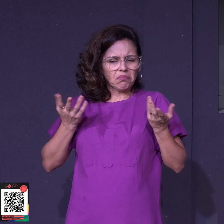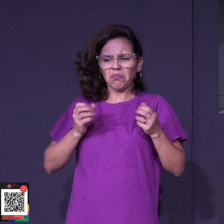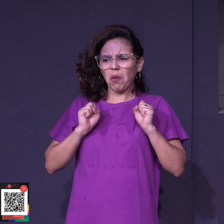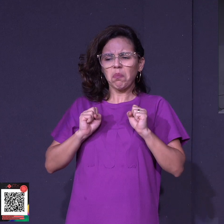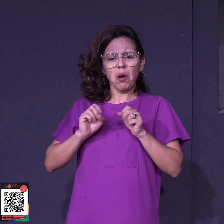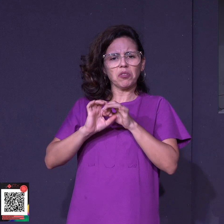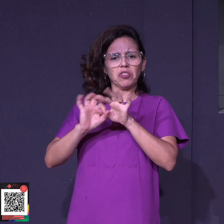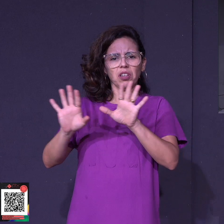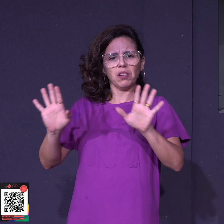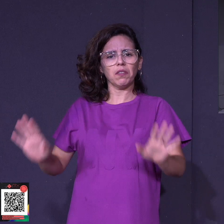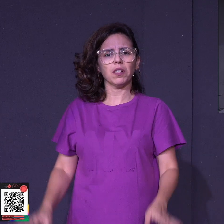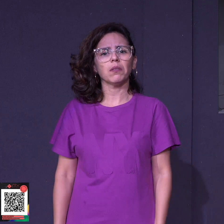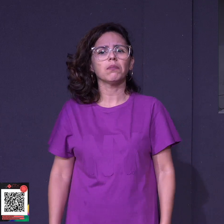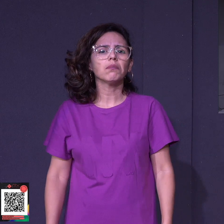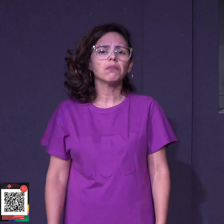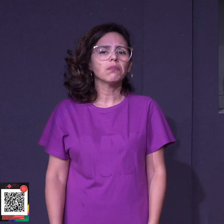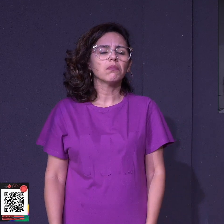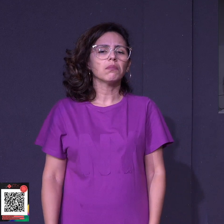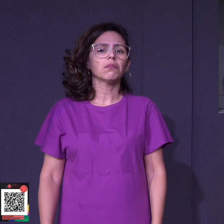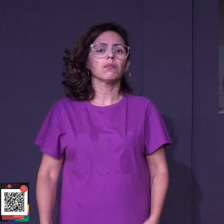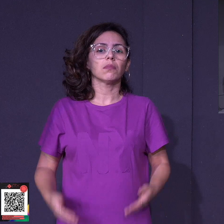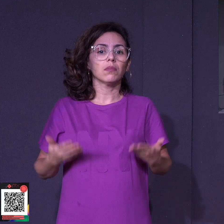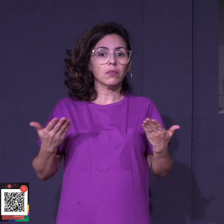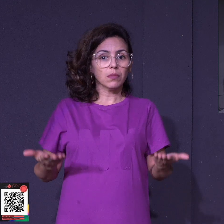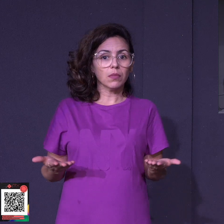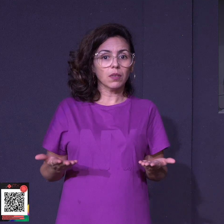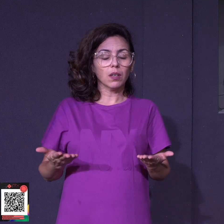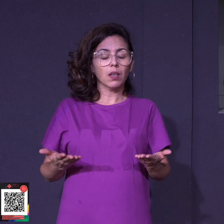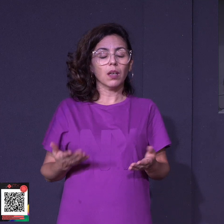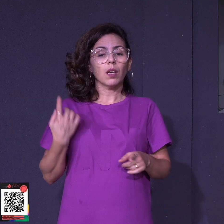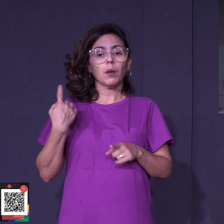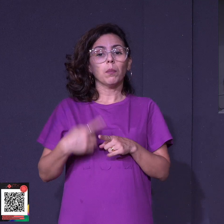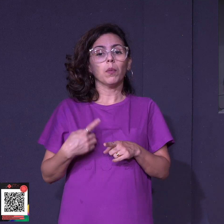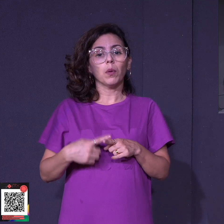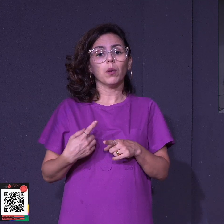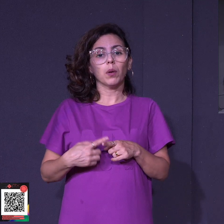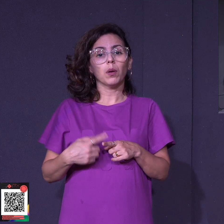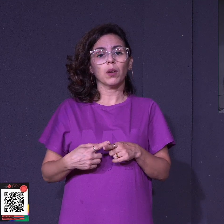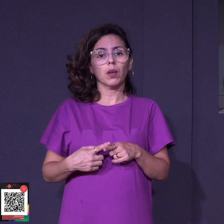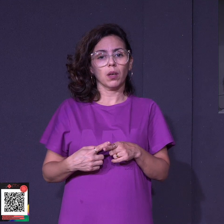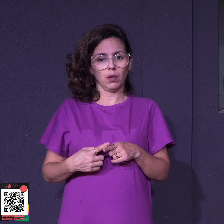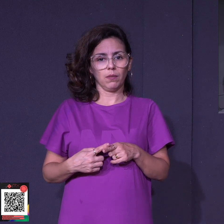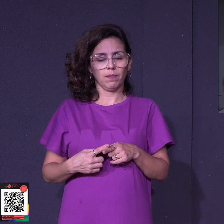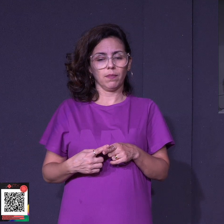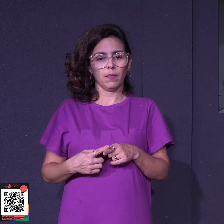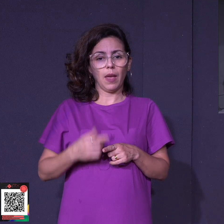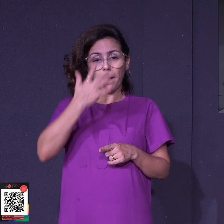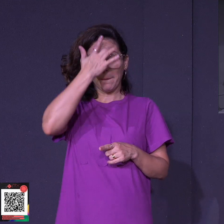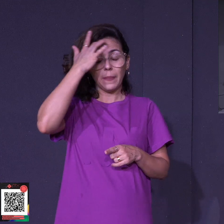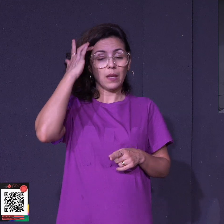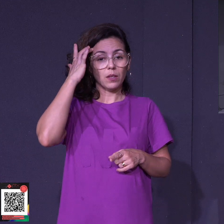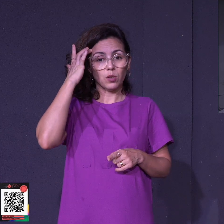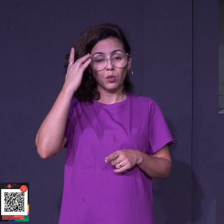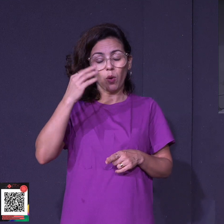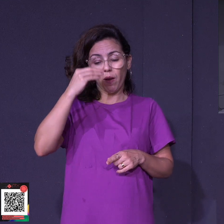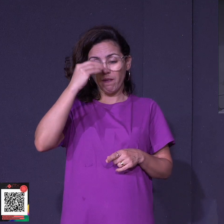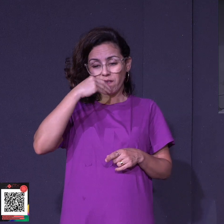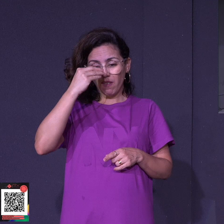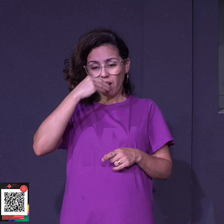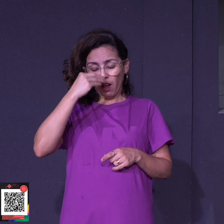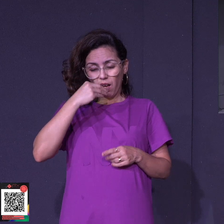A lei dizia isso, para proteger os mais fracos, e Ele está acima da